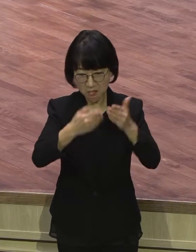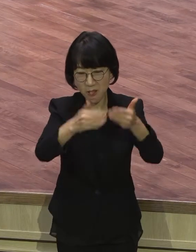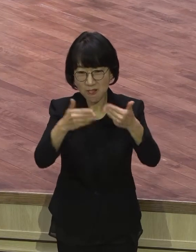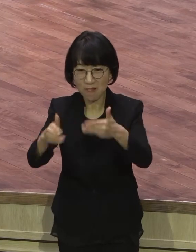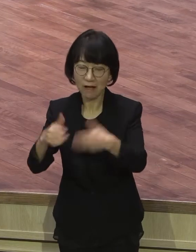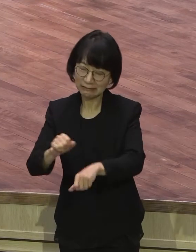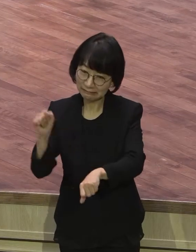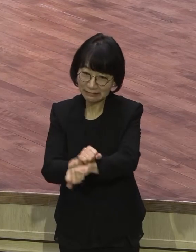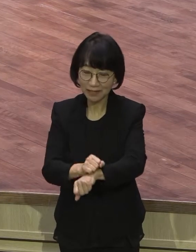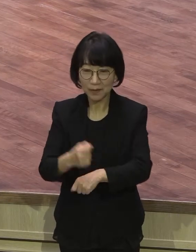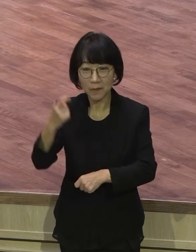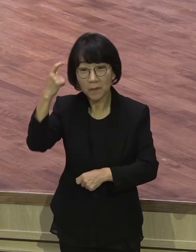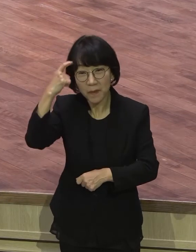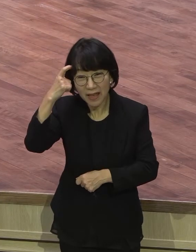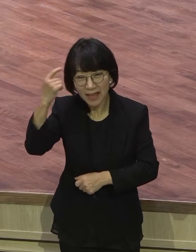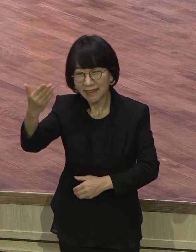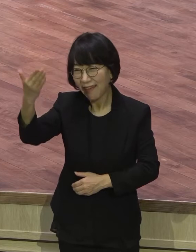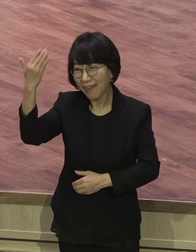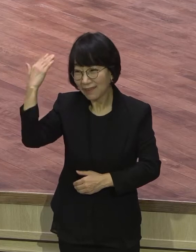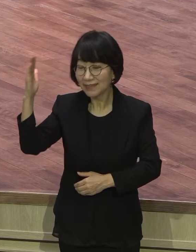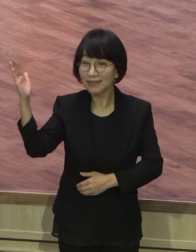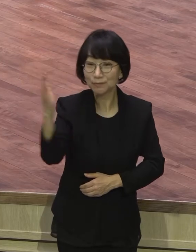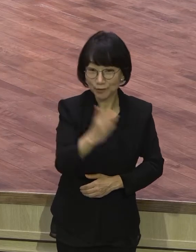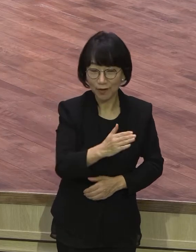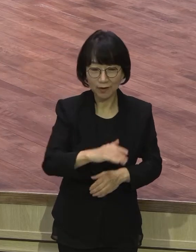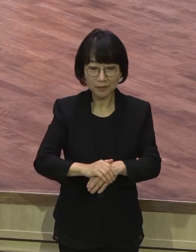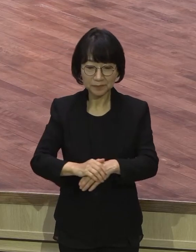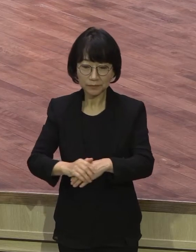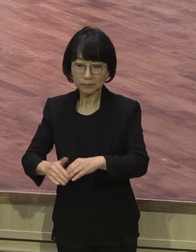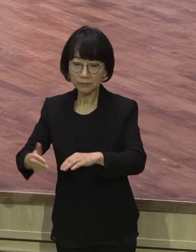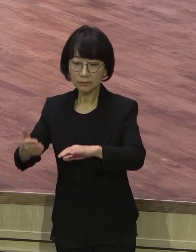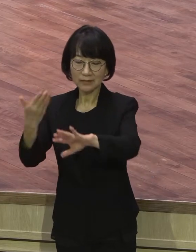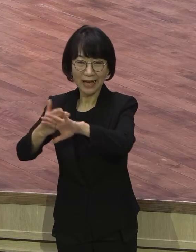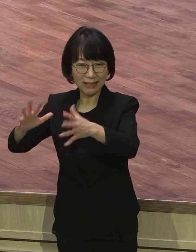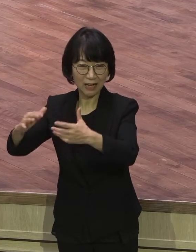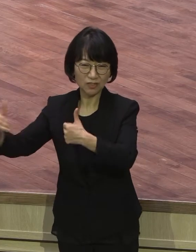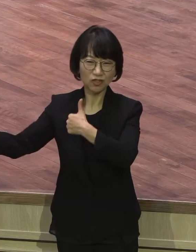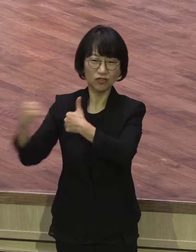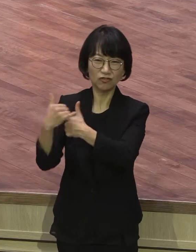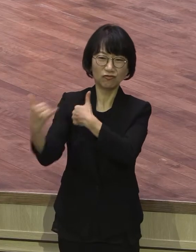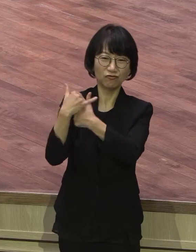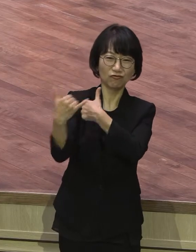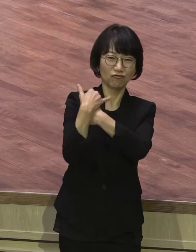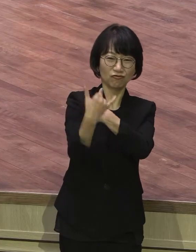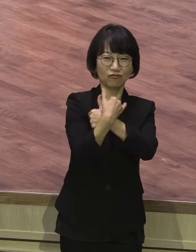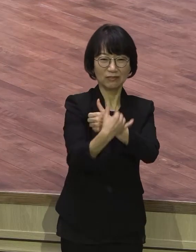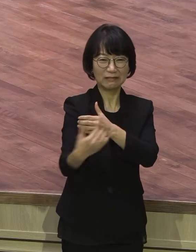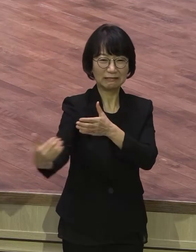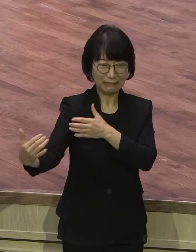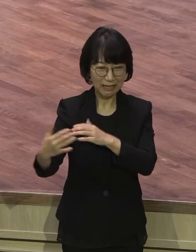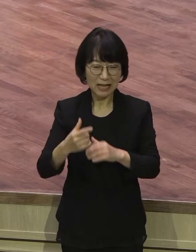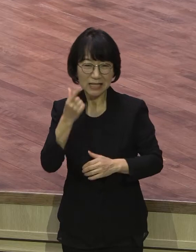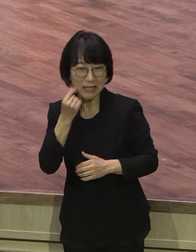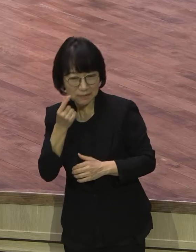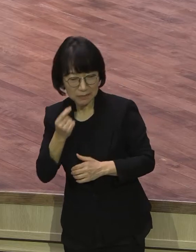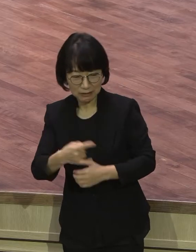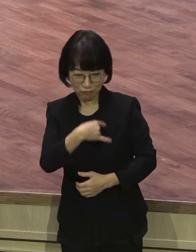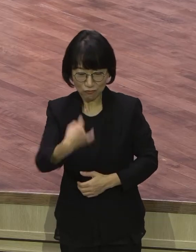우리나라 너무 눌려 살아왔고 우리는 한 번도 다른 나라를 괴롭히고 정복한 적이 없어. 계속 당하기만 하다